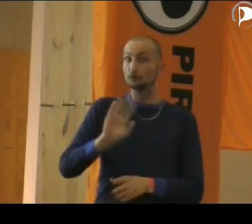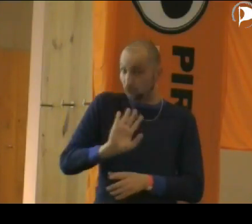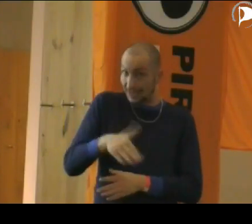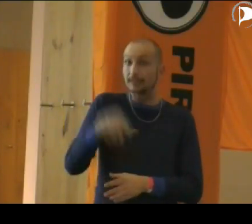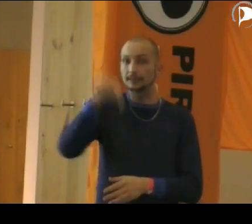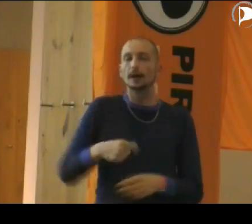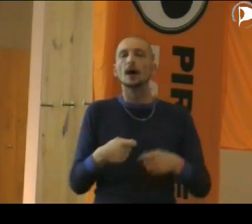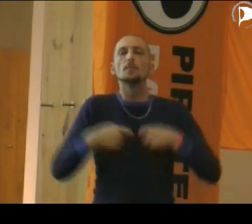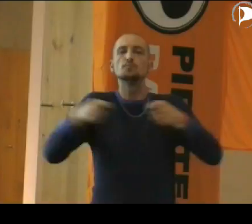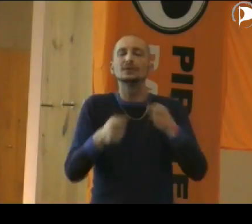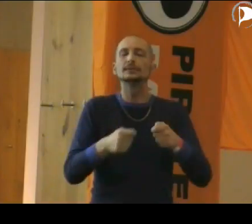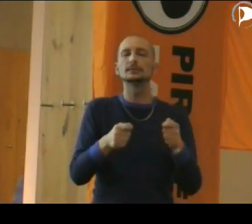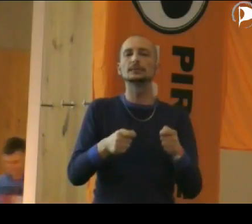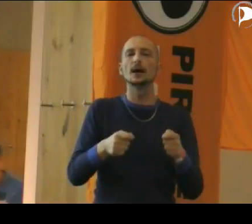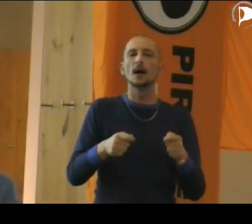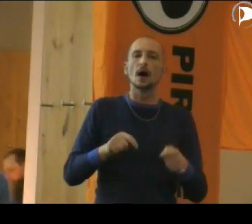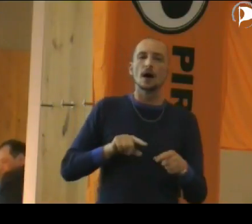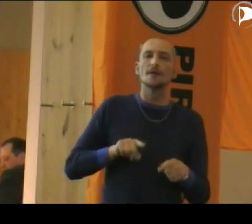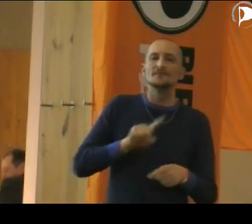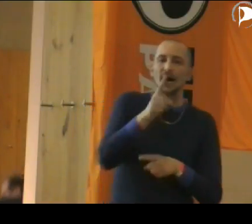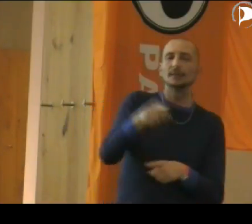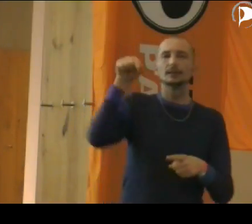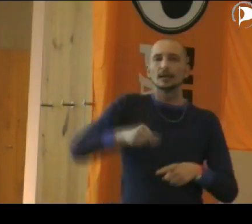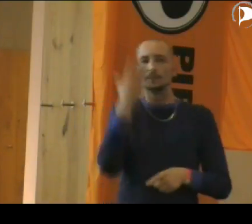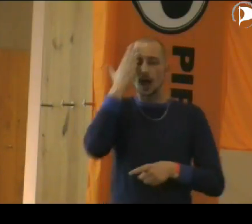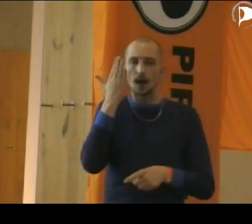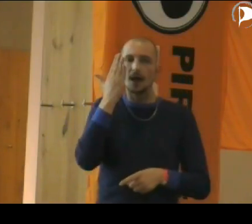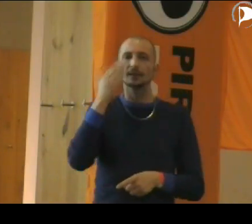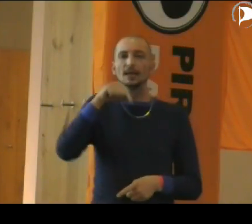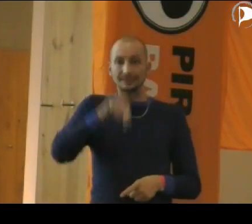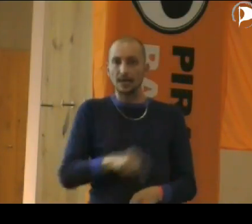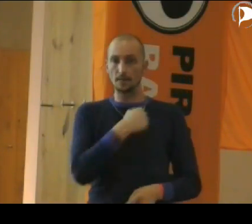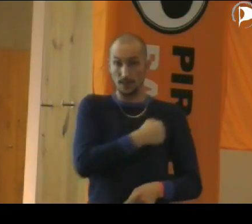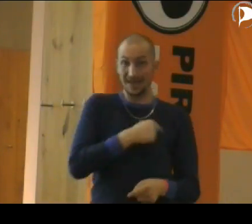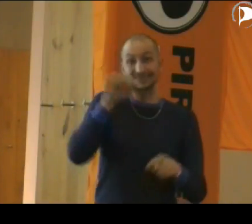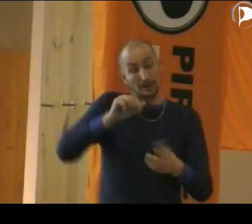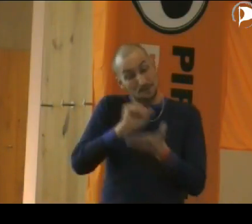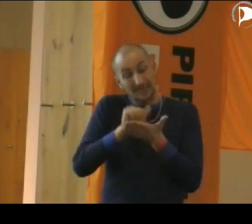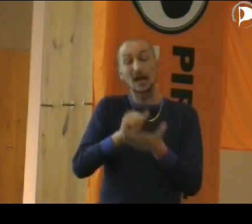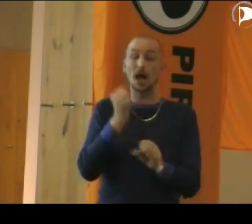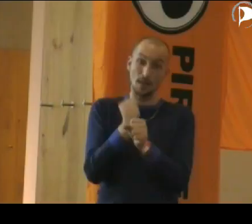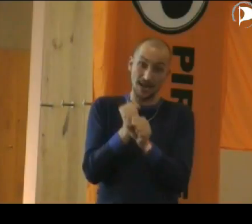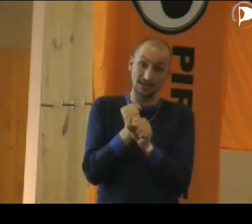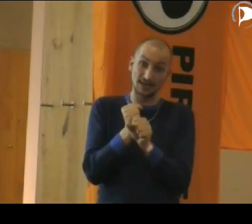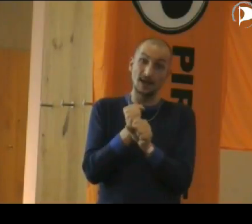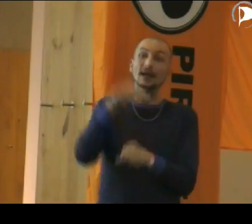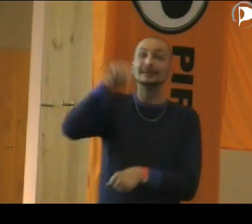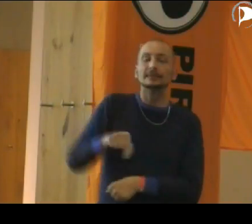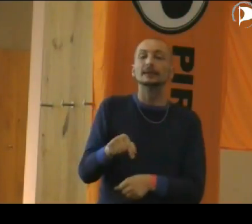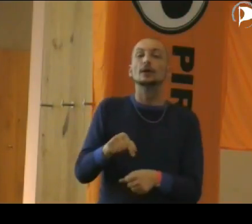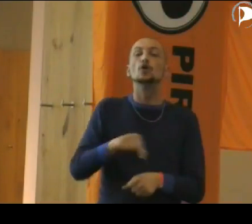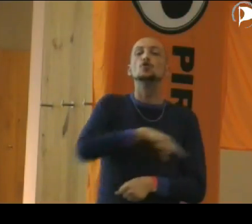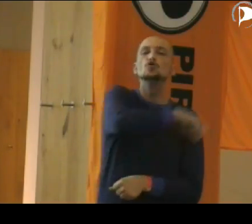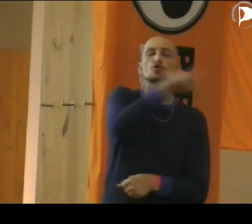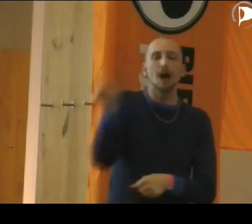und seele einfach noch viel potenzial für die möglichkeit zu bieten auf die pressearbeit gerade ordentlich sie das arbeit über